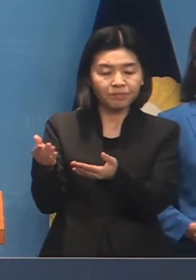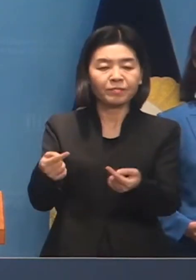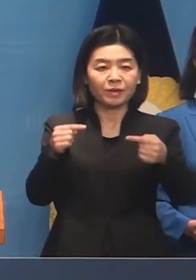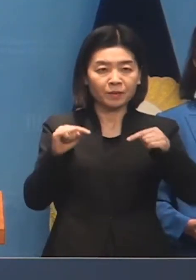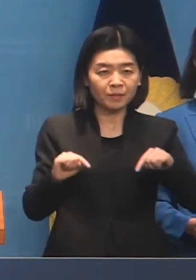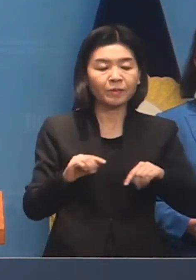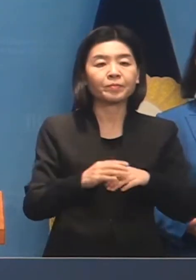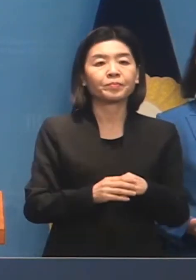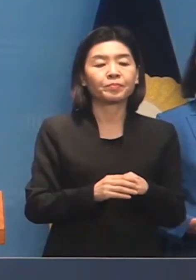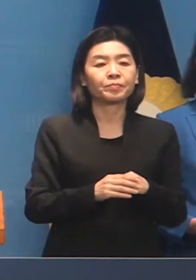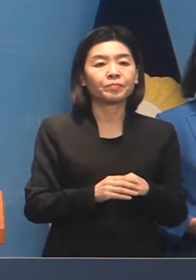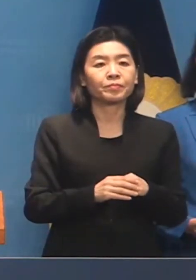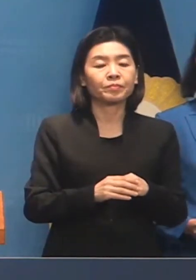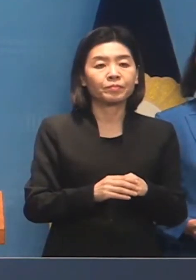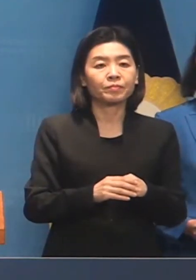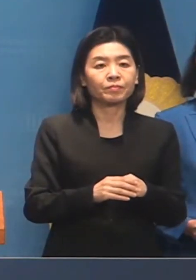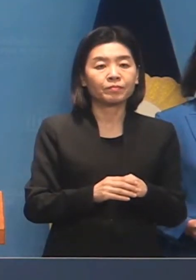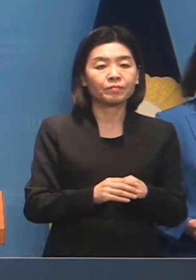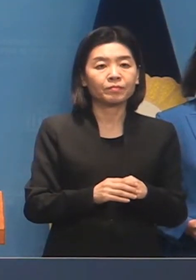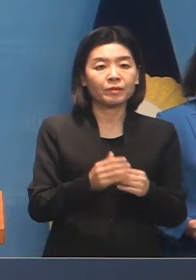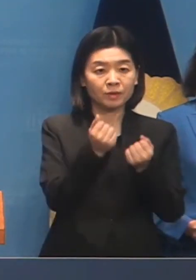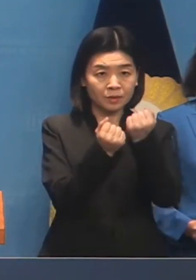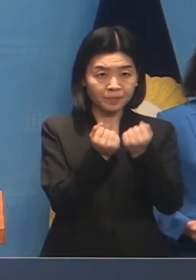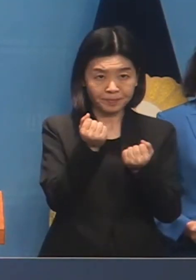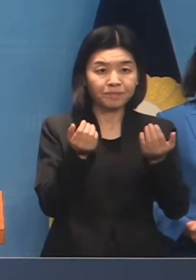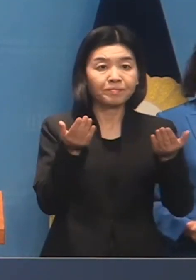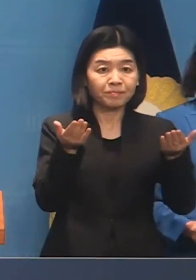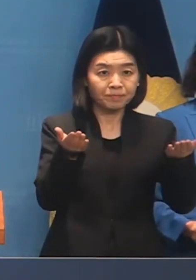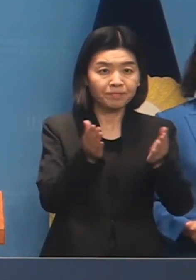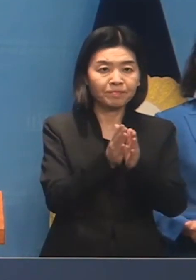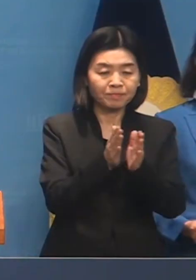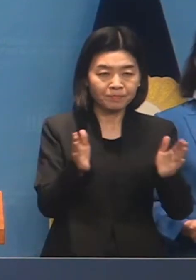그러면 저희들이 준비한 내용을 발표하도록 하겠습니다.